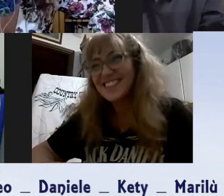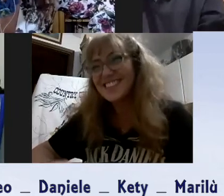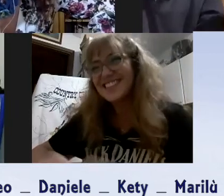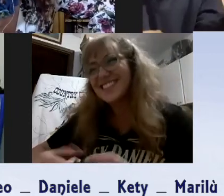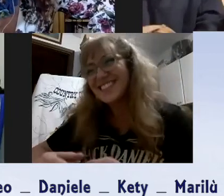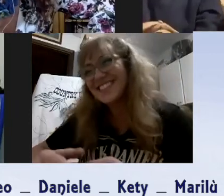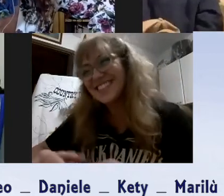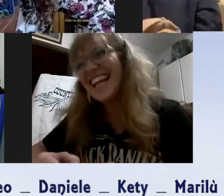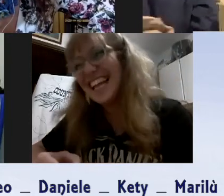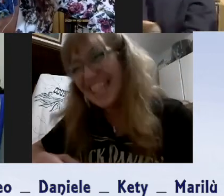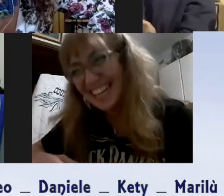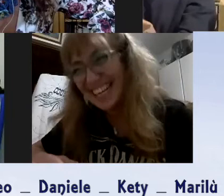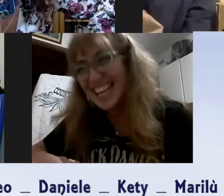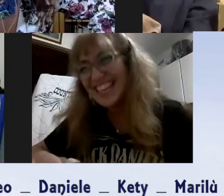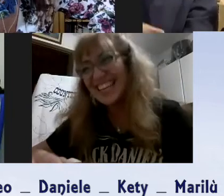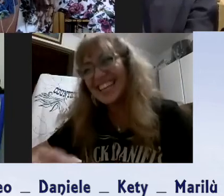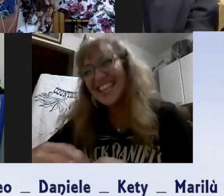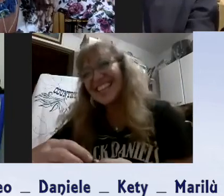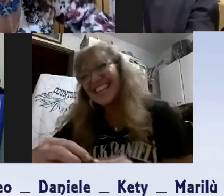imparo.